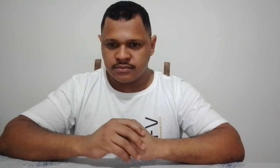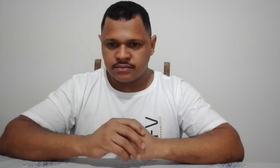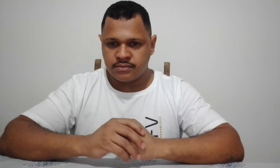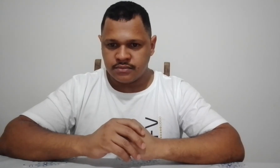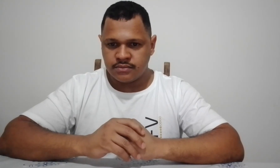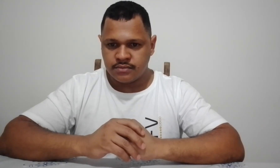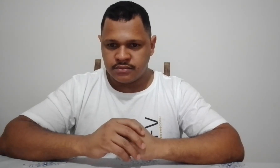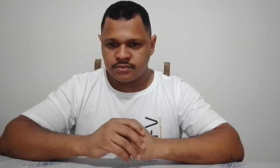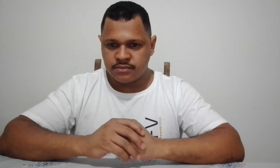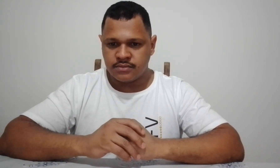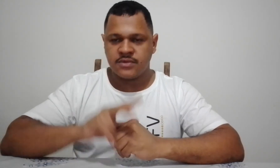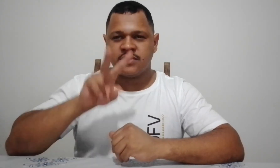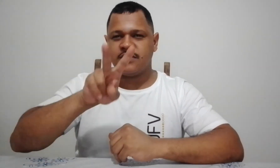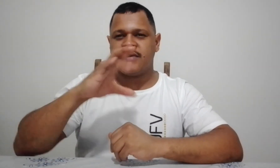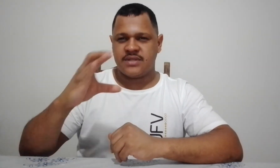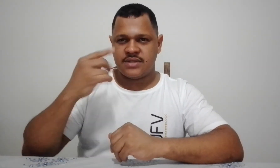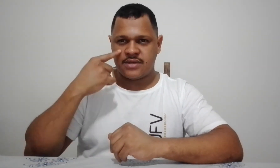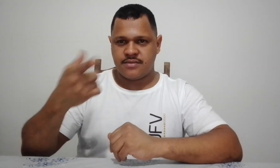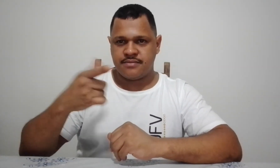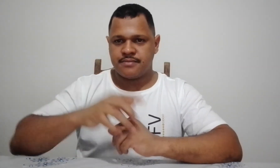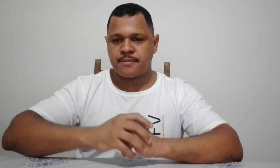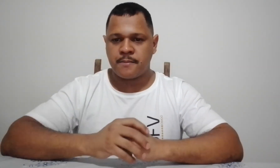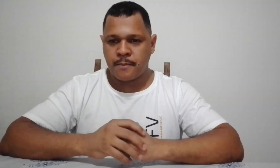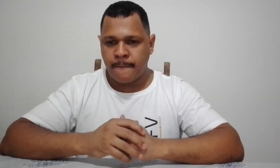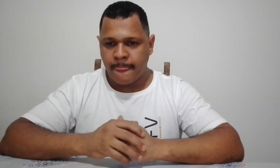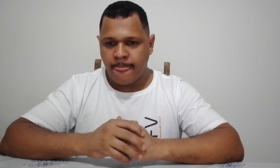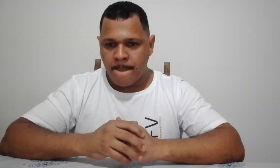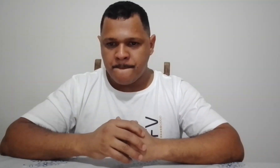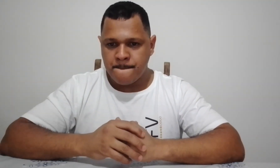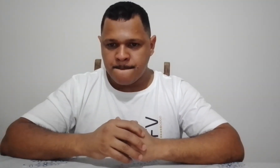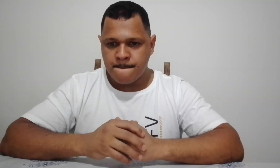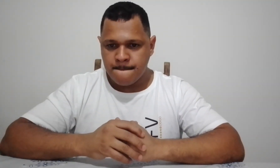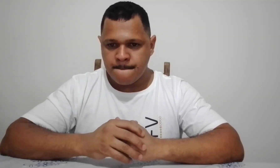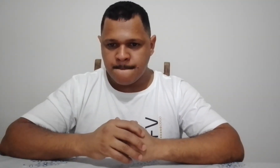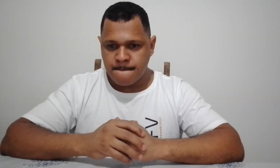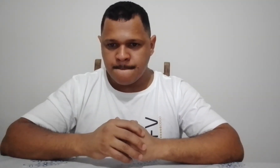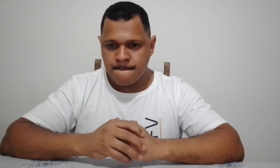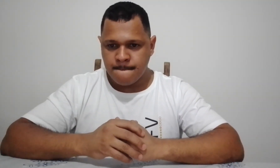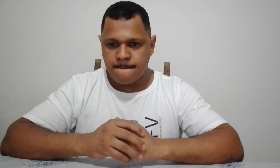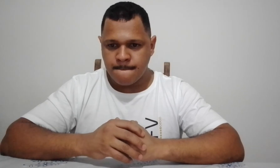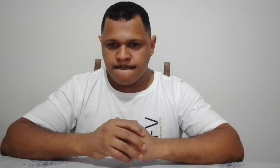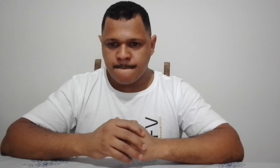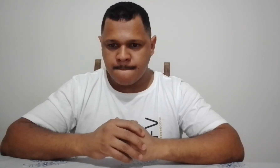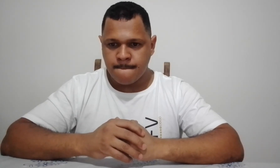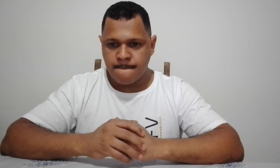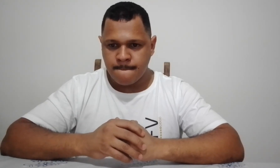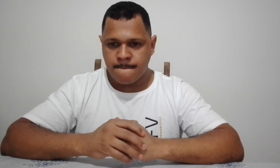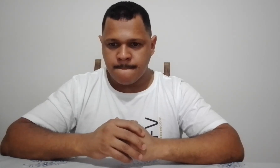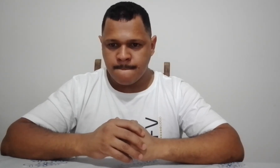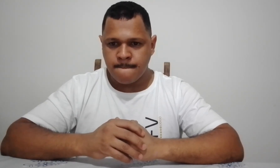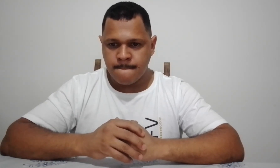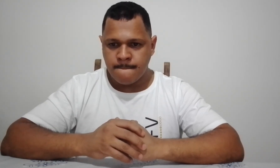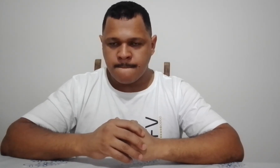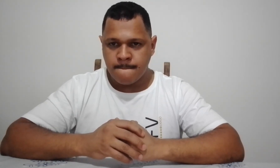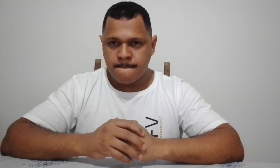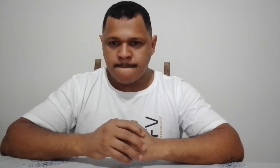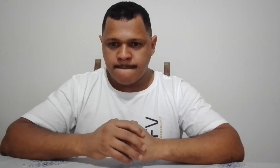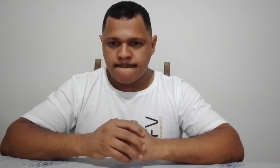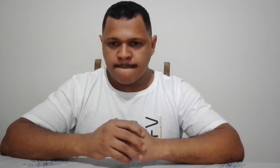integral de 0 a T de T, e V agora no corrente alternada fica igual a menos J, 1 sobre